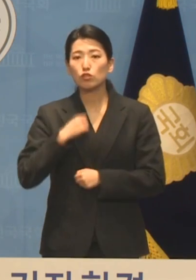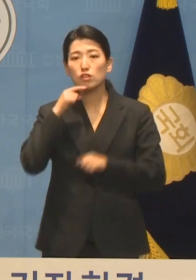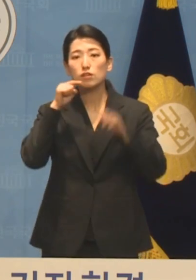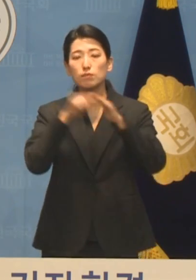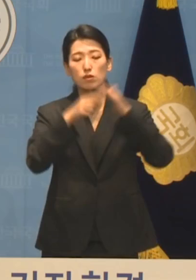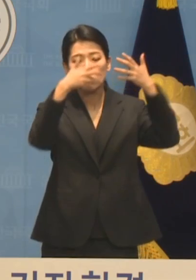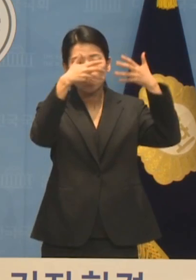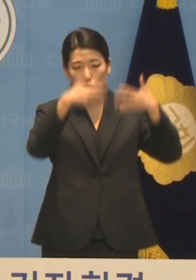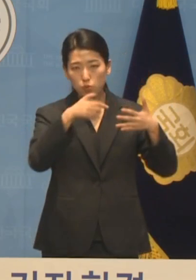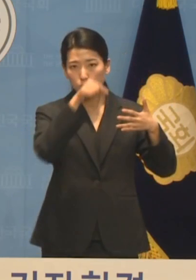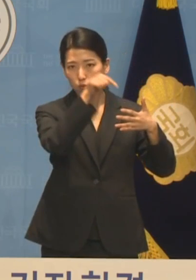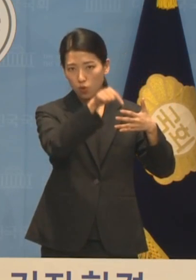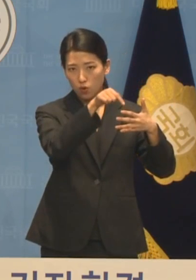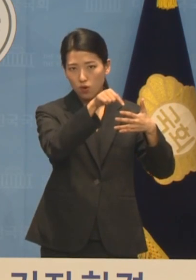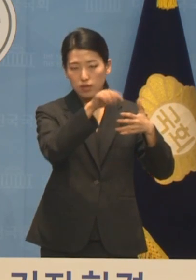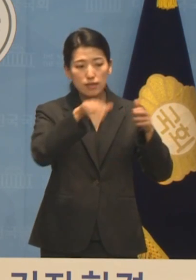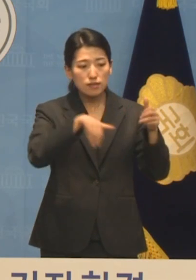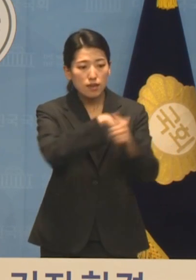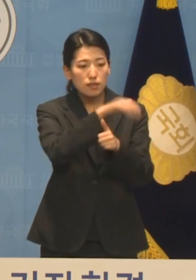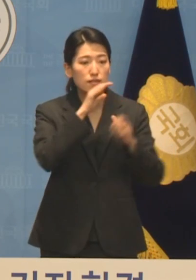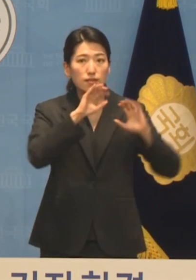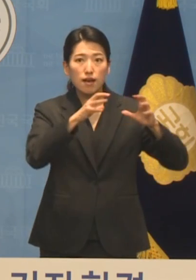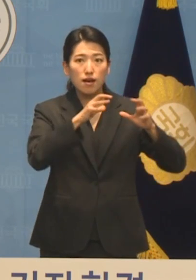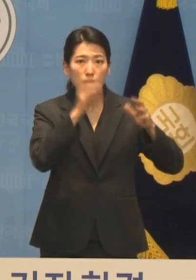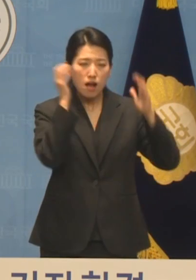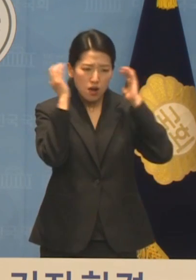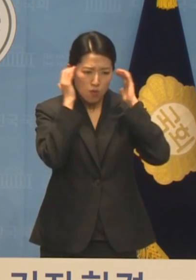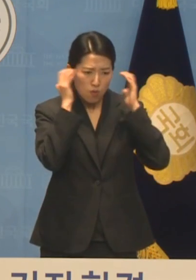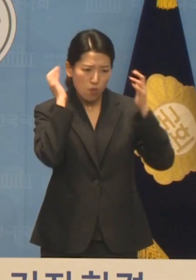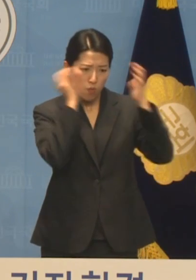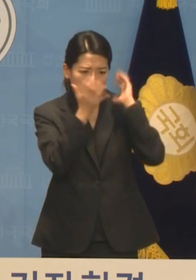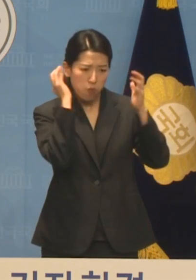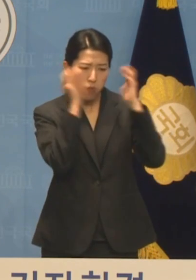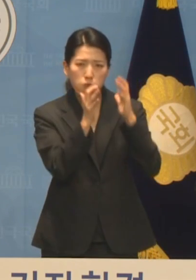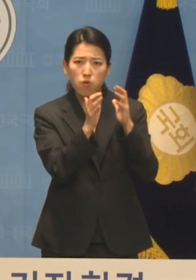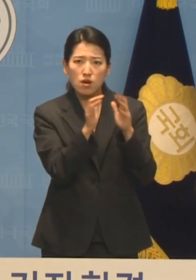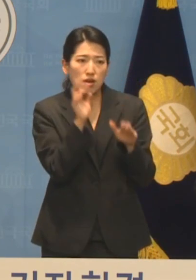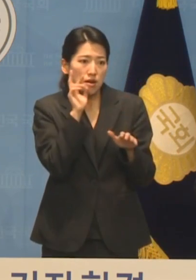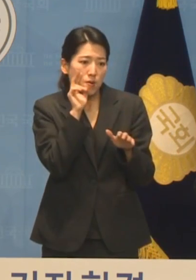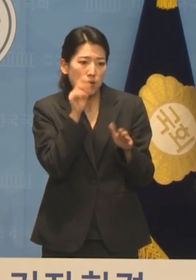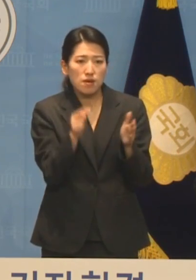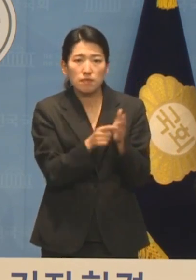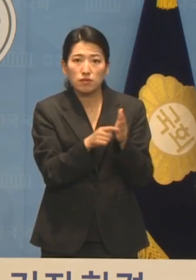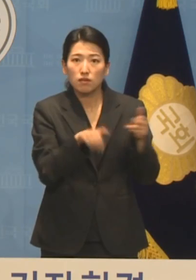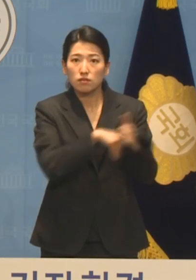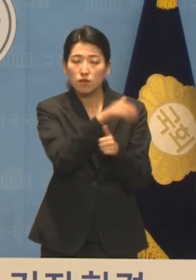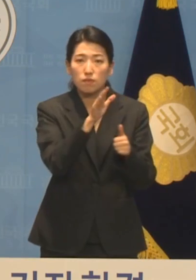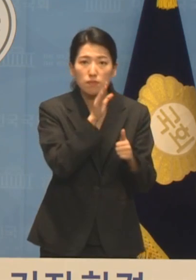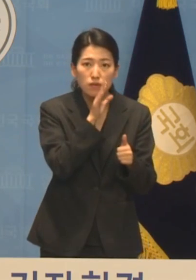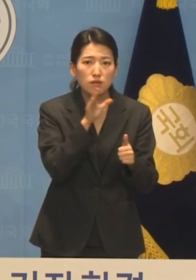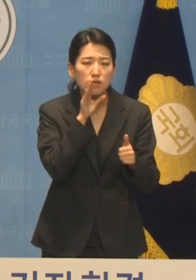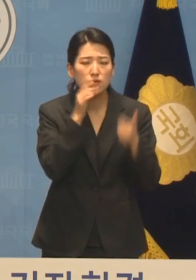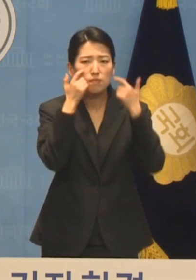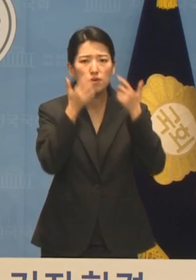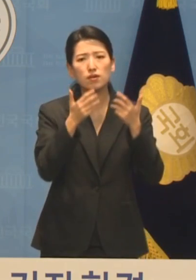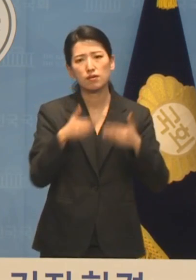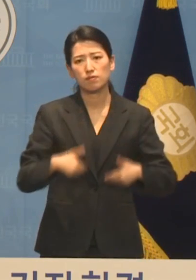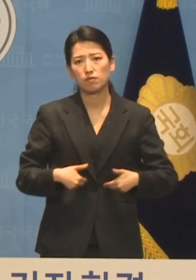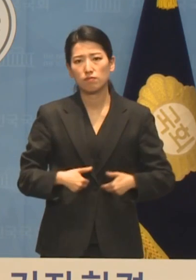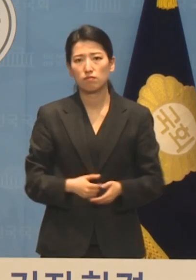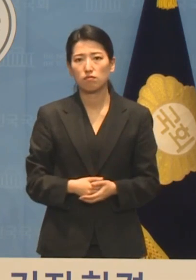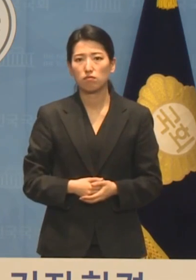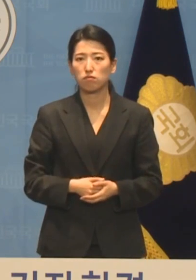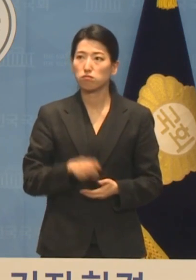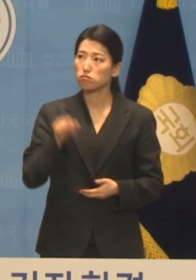요건을 이루는 비상사태의 존재 여부를 따져보아야 합니다. 대통령은 국회의 탄핵 남발로 행정부의 인적